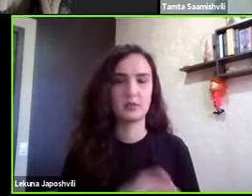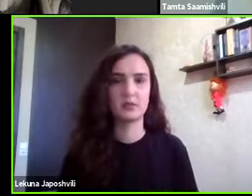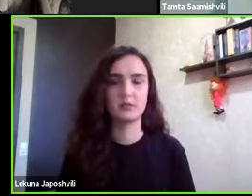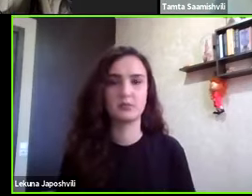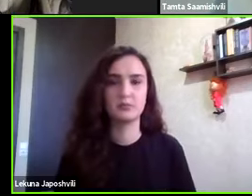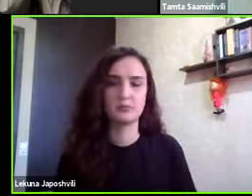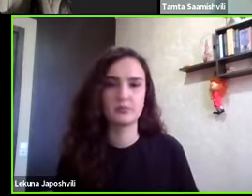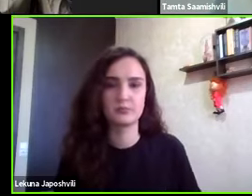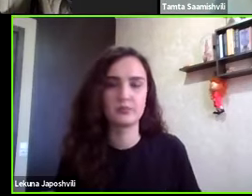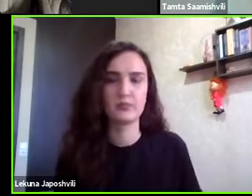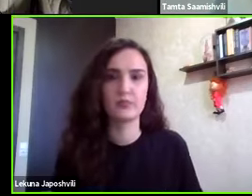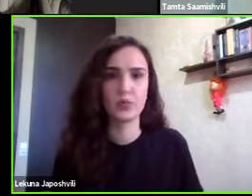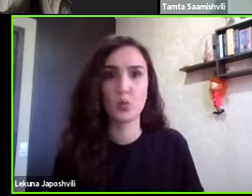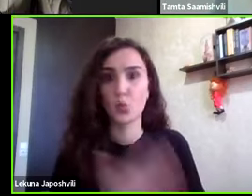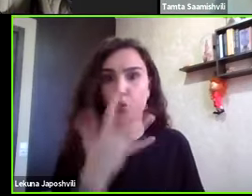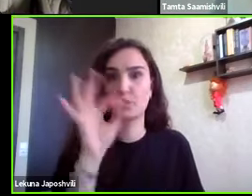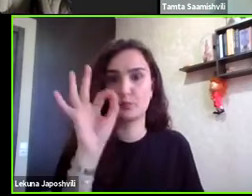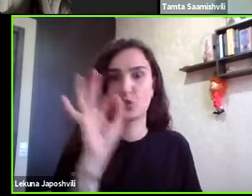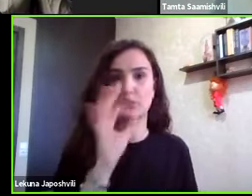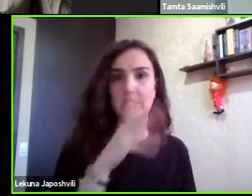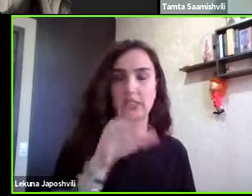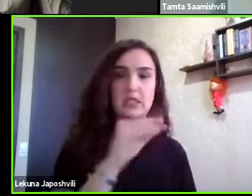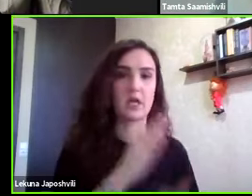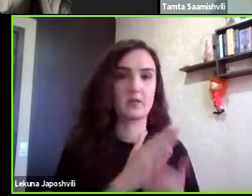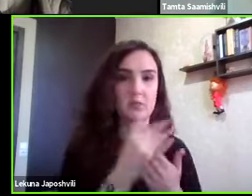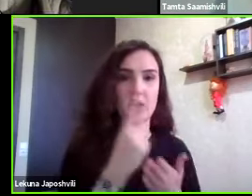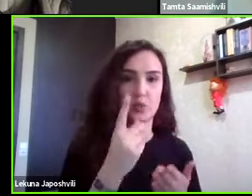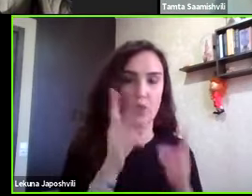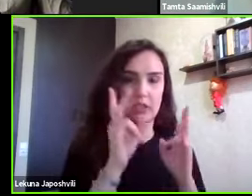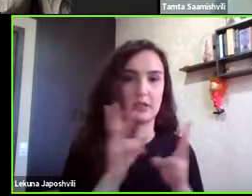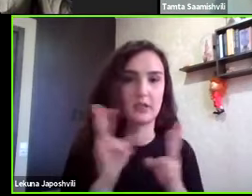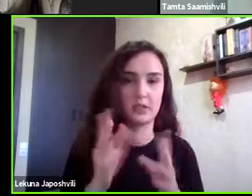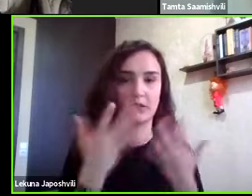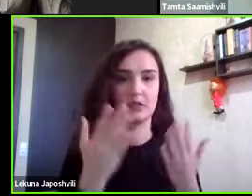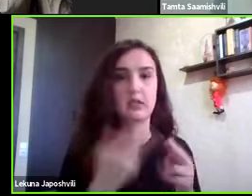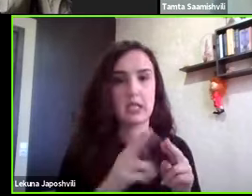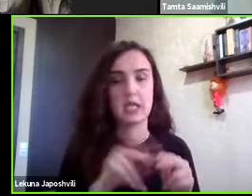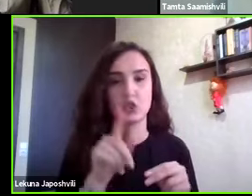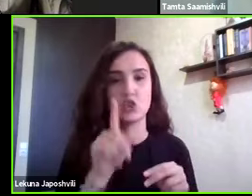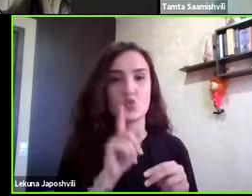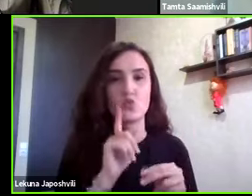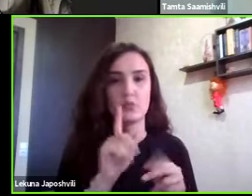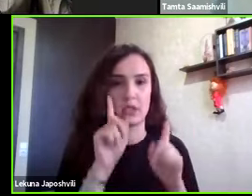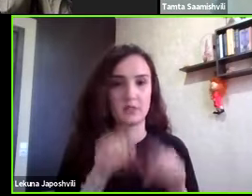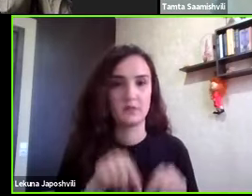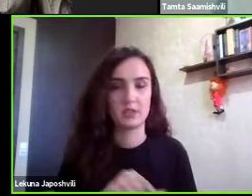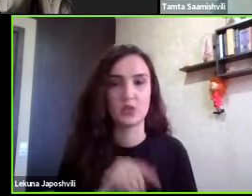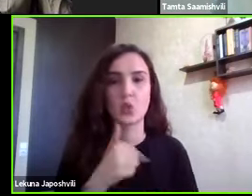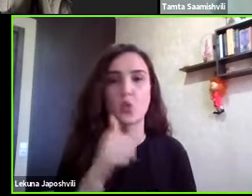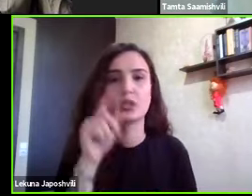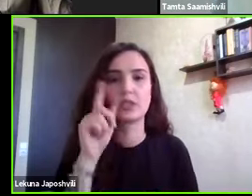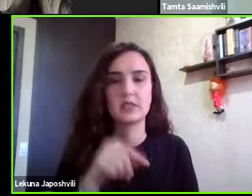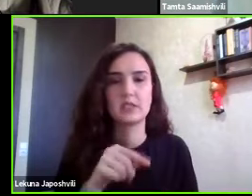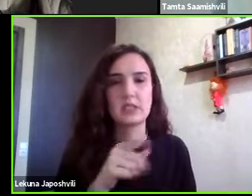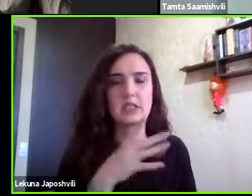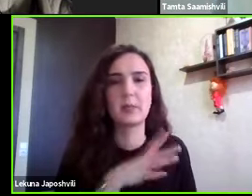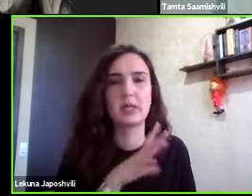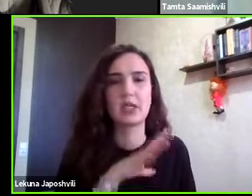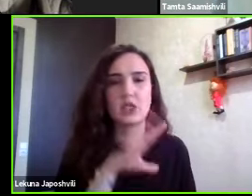დაავადებული კონტინგენტიდან 5%-ს აქვს მარტო გადატანილი. ეს ჯერჯერობით რაც ვიცით. როგორც ვიცით, ახლა